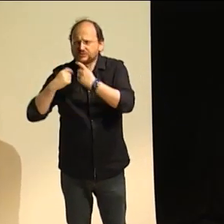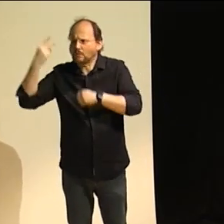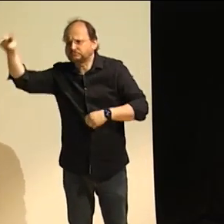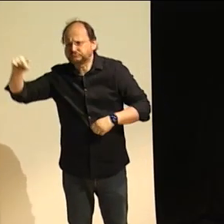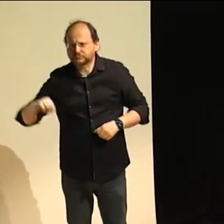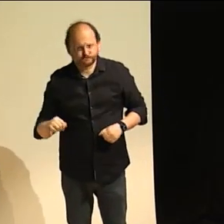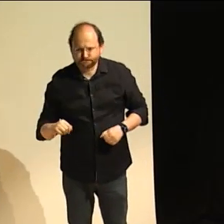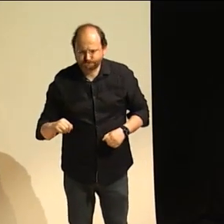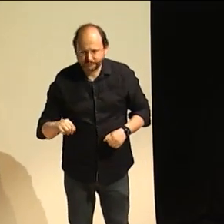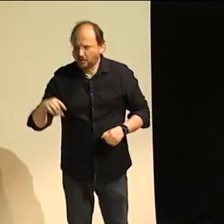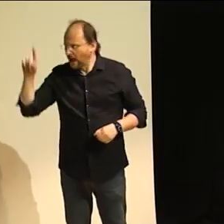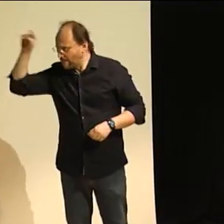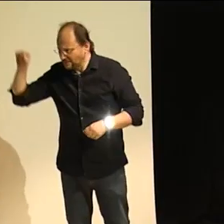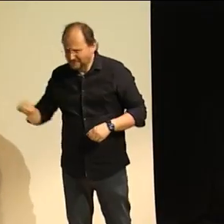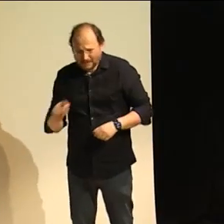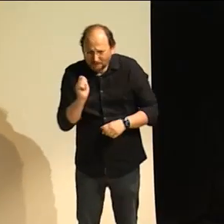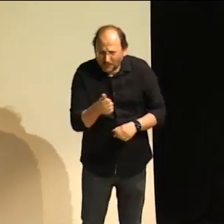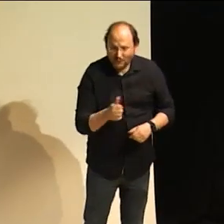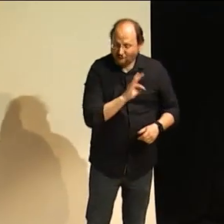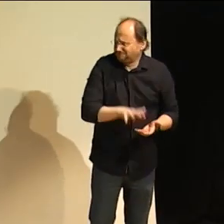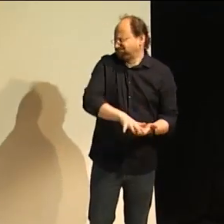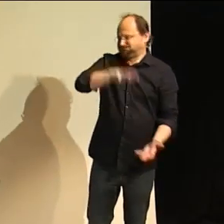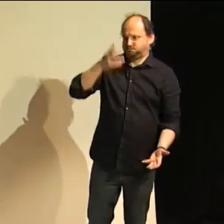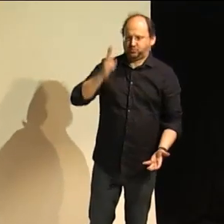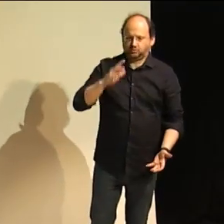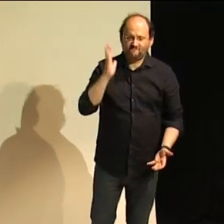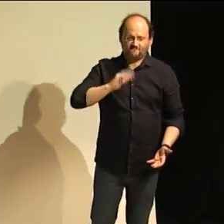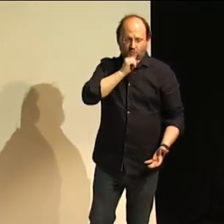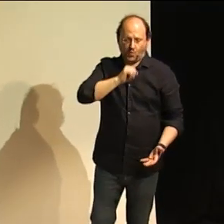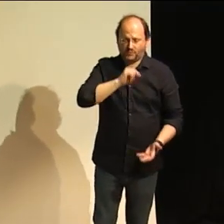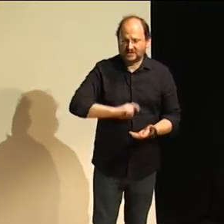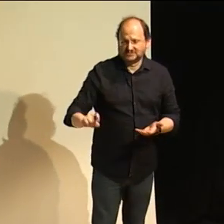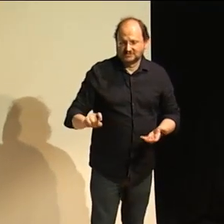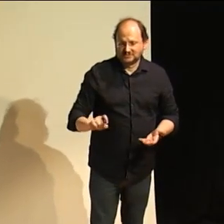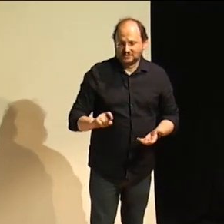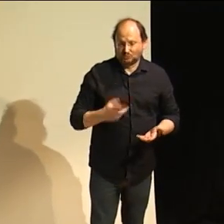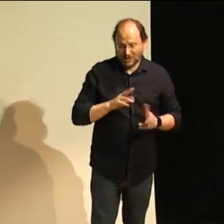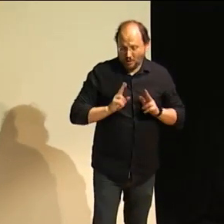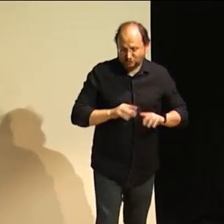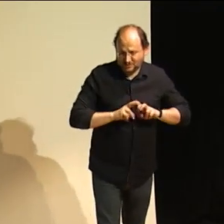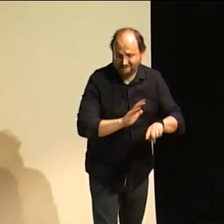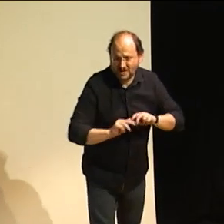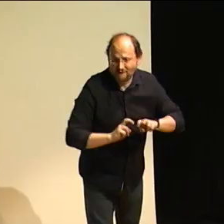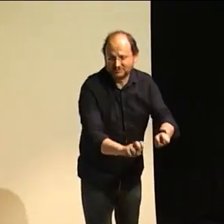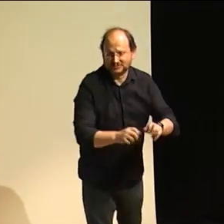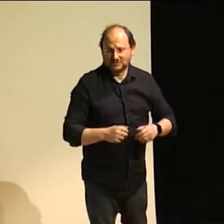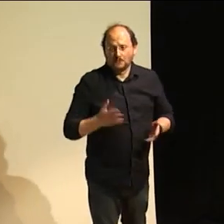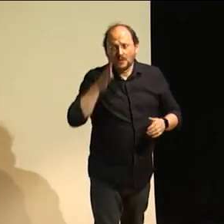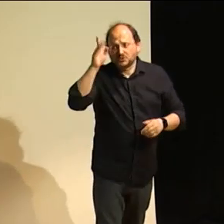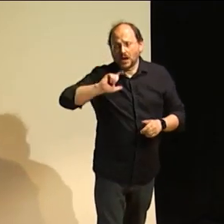sollicité des Anglais, des Allemands sur ces questions-là. Et aujourd'hui, les recherches les plus